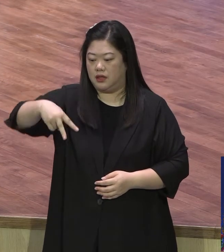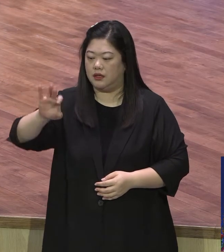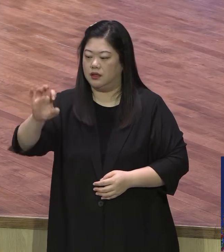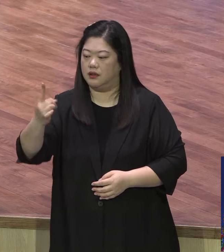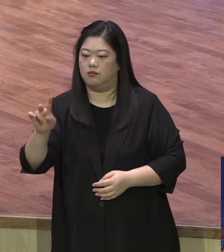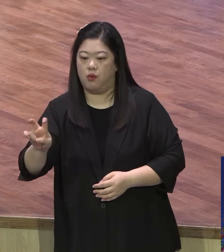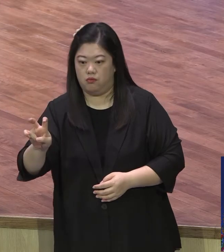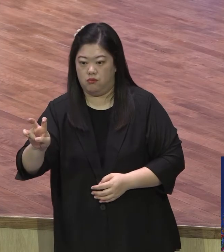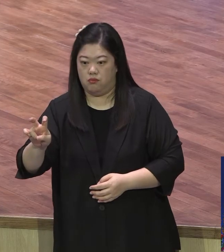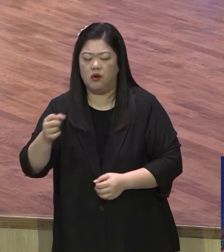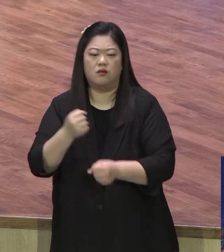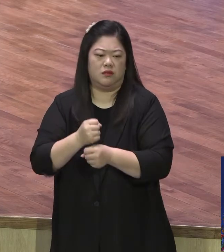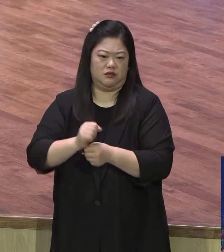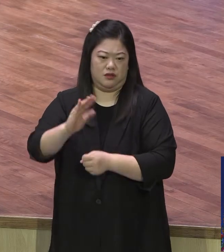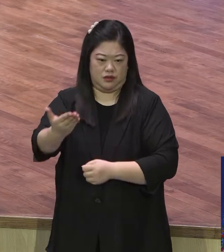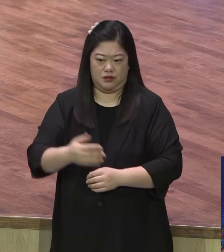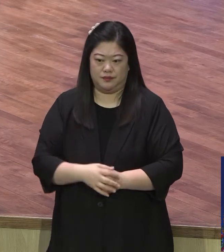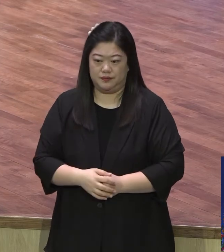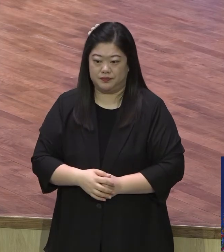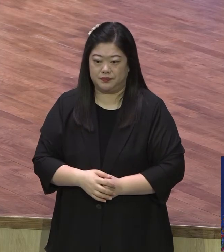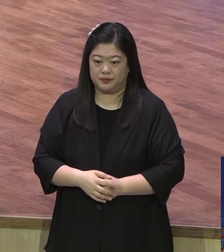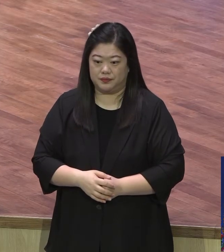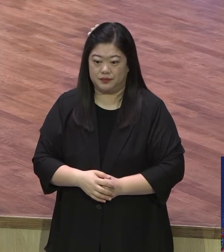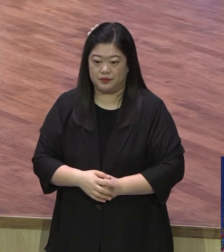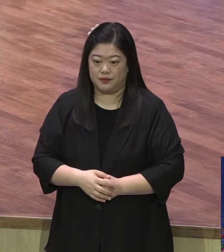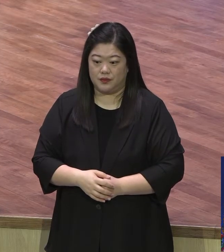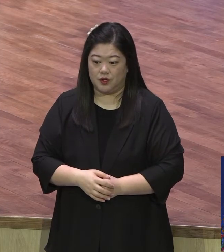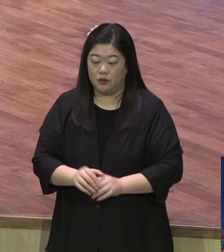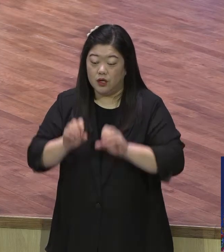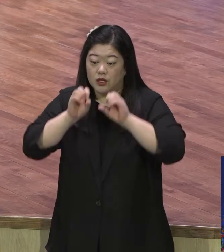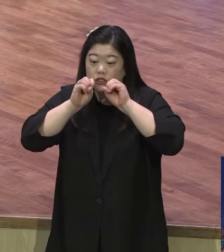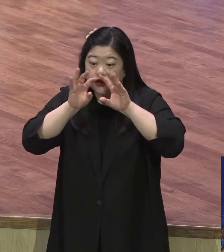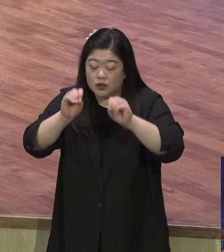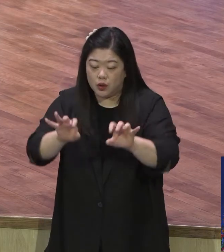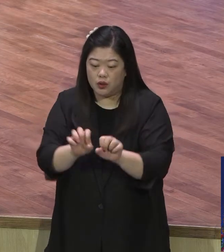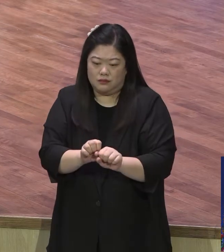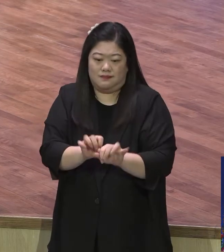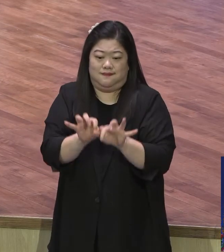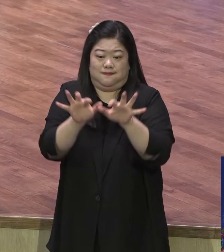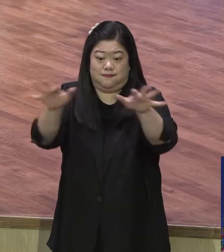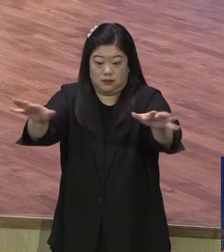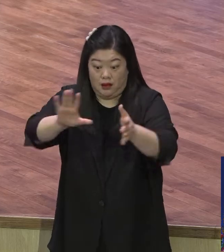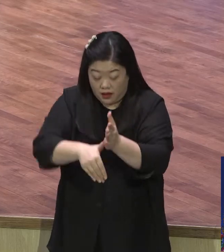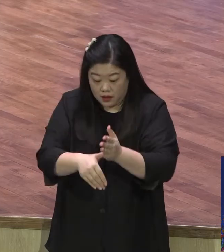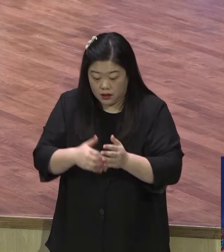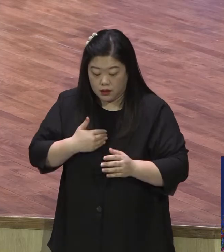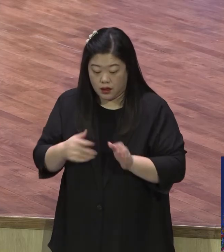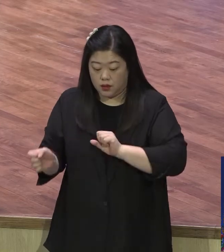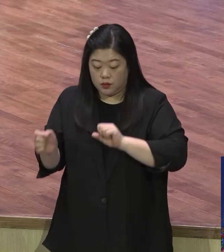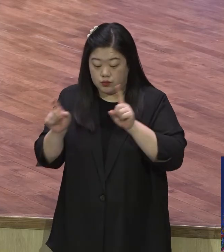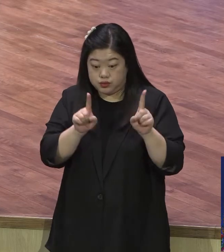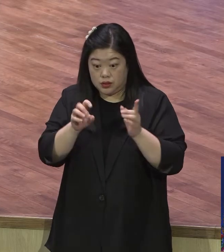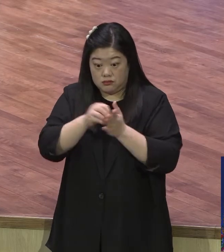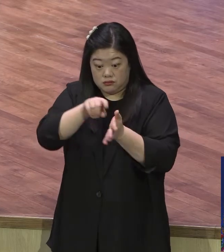부활 이 흔들림이 없지요 일십년이 지속하지요 일십년이